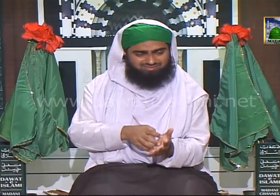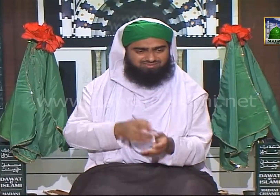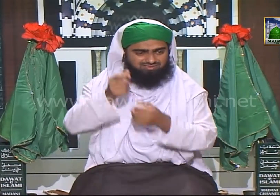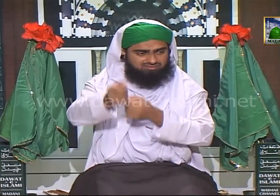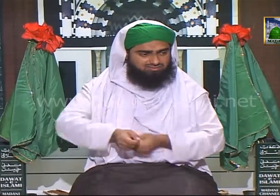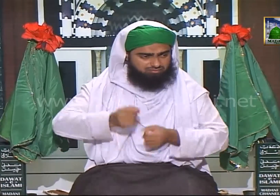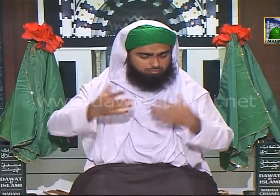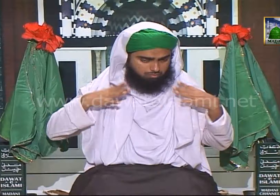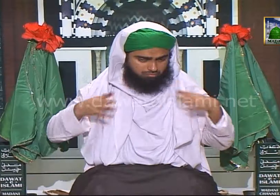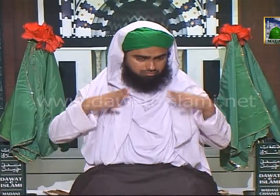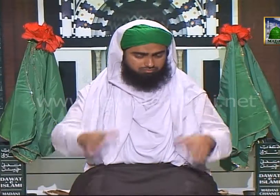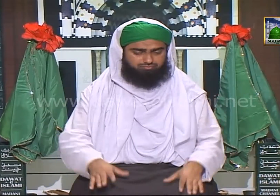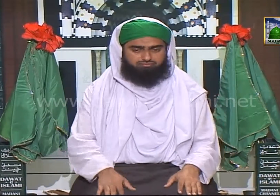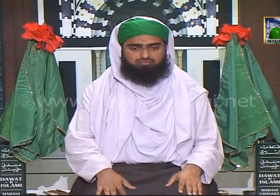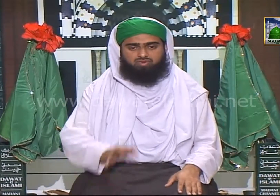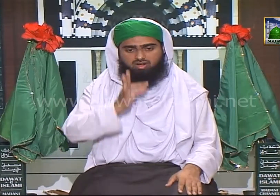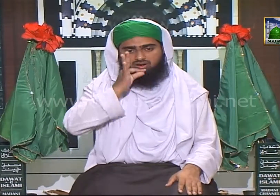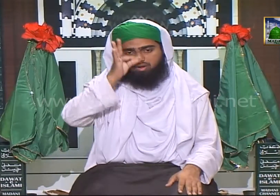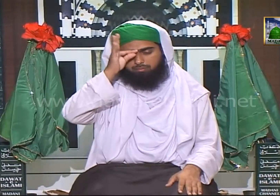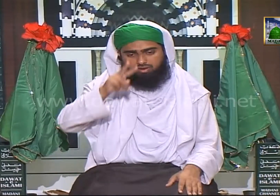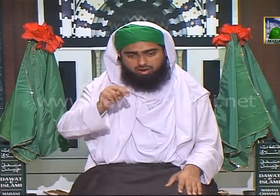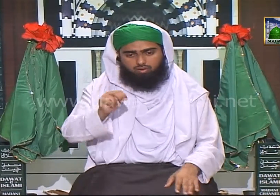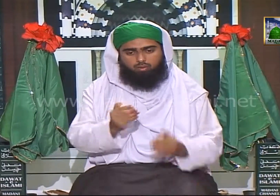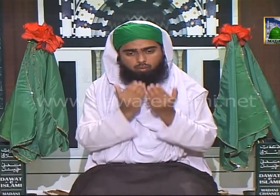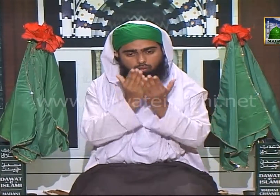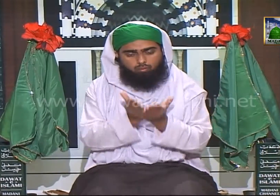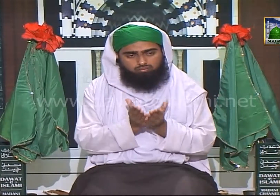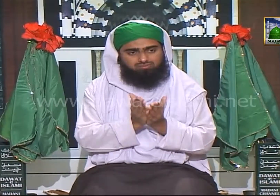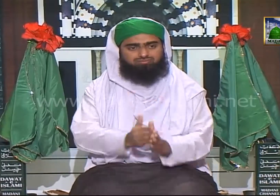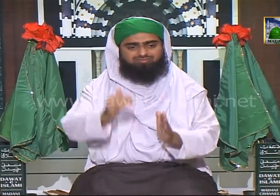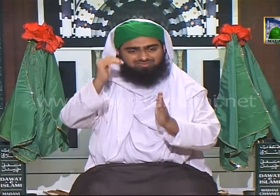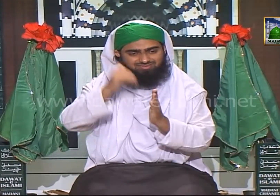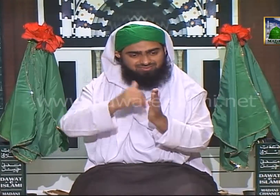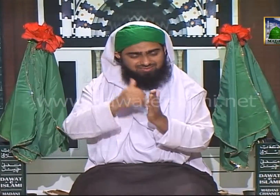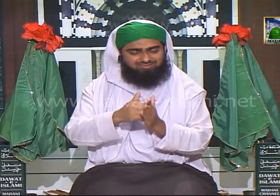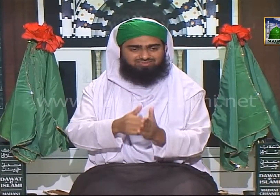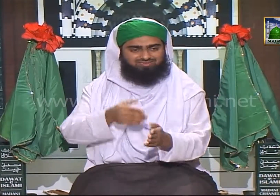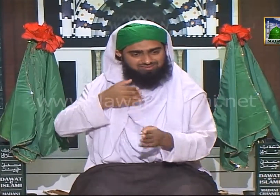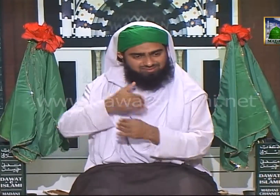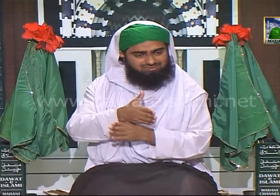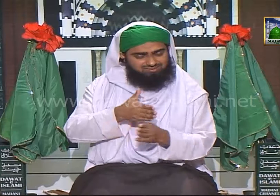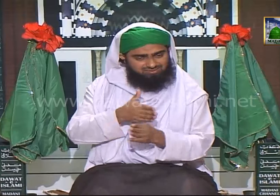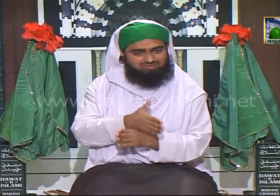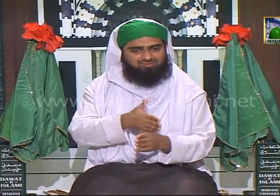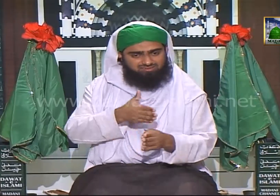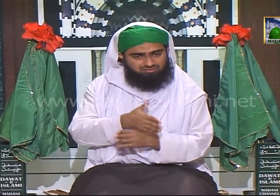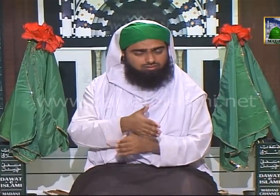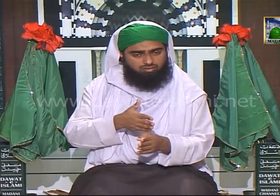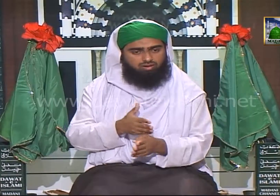زراعت۔ نوح علیہ السلام بڑھئی تھے، بڑھئی سمجھتے ہیں کارپینٹر، لکڑیاں چیرنا پھاڑنا، تو جو بڑھئی ہیں ان خوش قسمتی ہے ان کی کہ